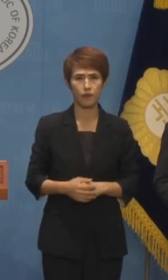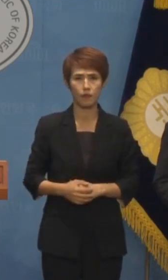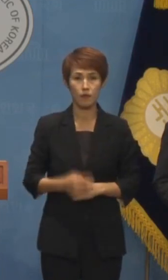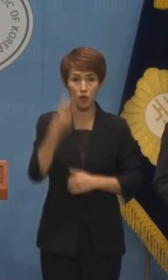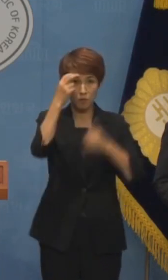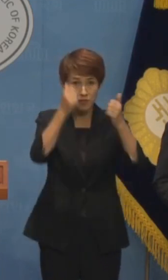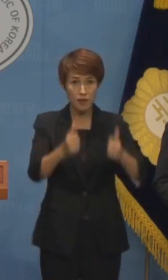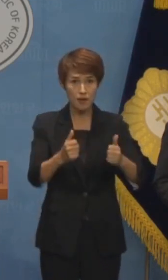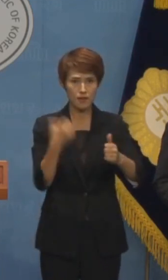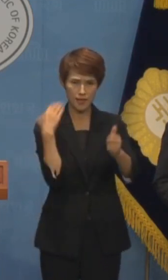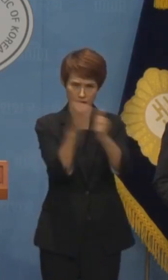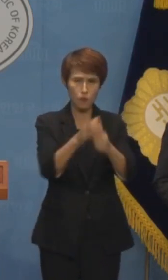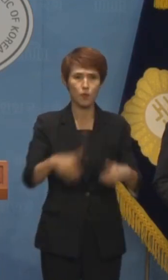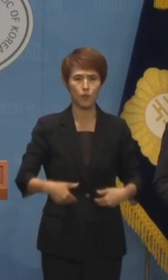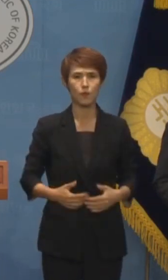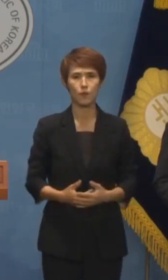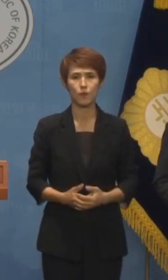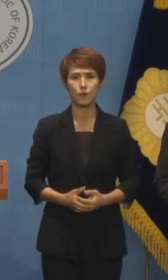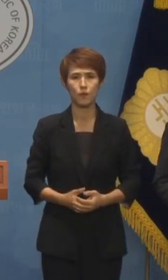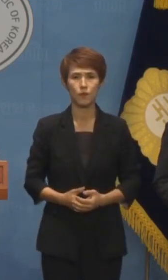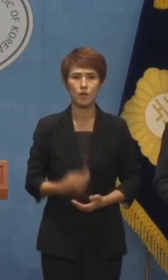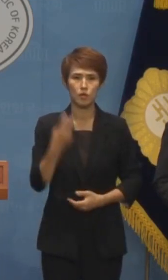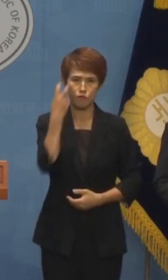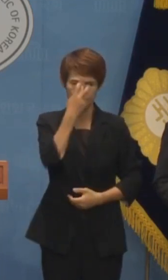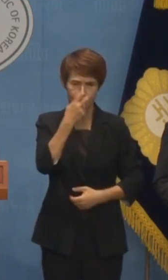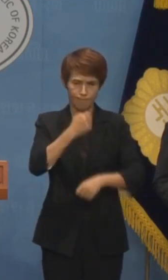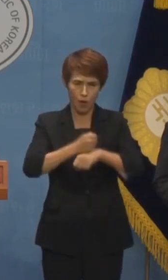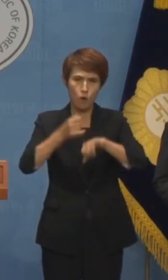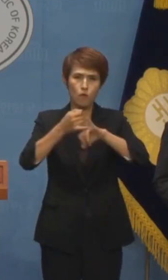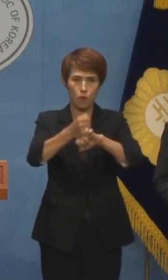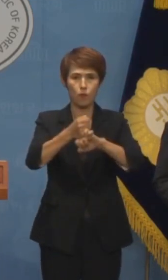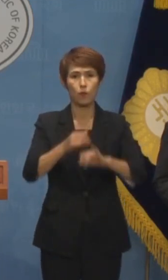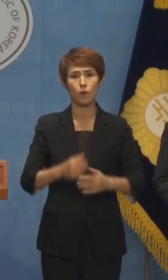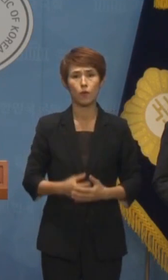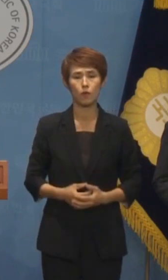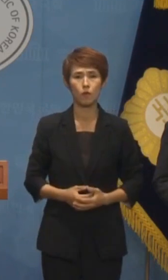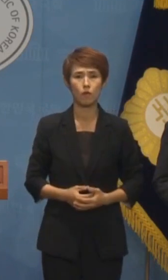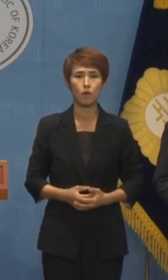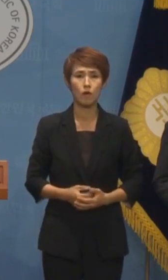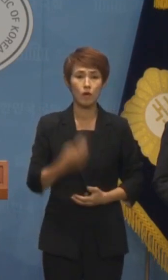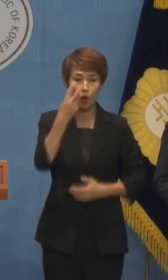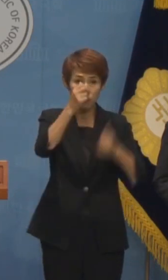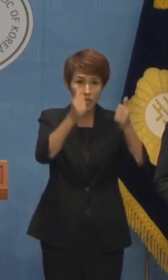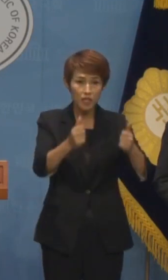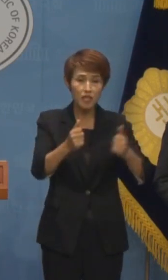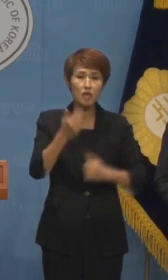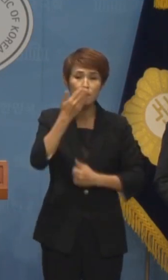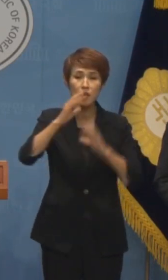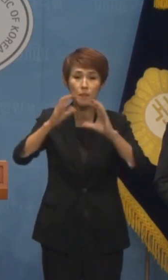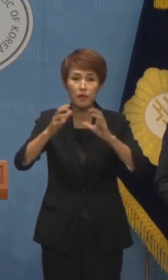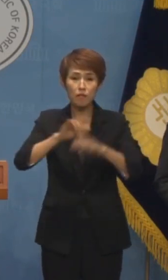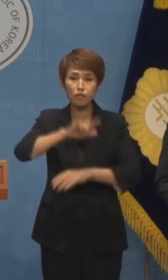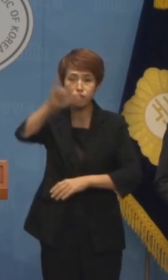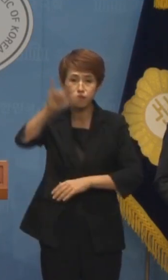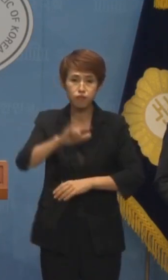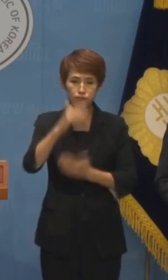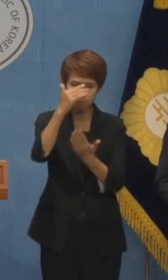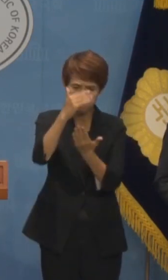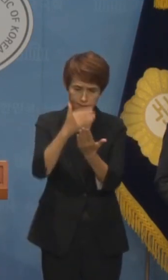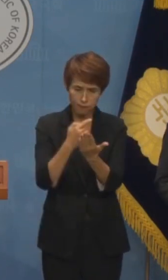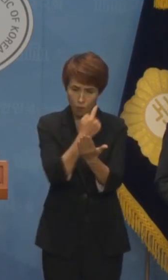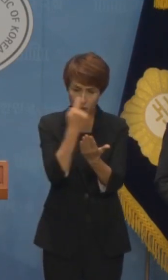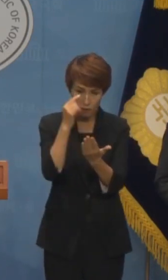면치 못할 것입니다. 반드시 수사로 확인해야 합니다. 애초에 검찰이 필리핀 출입국 기록만